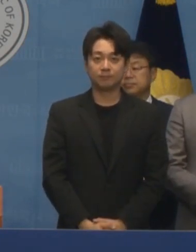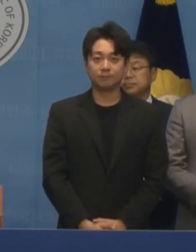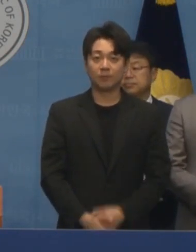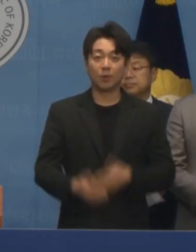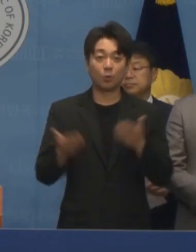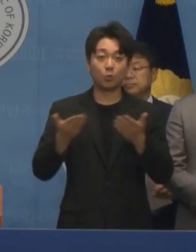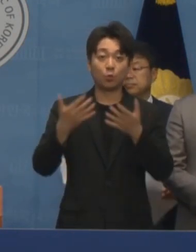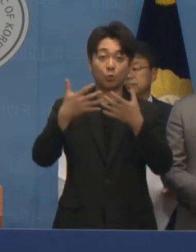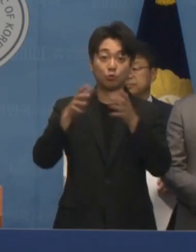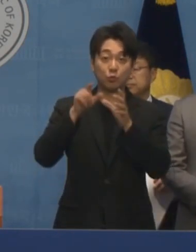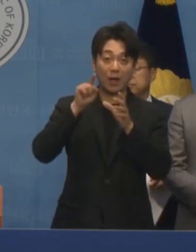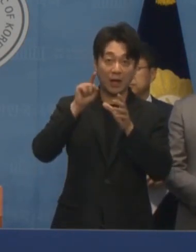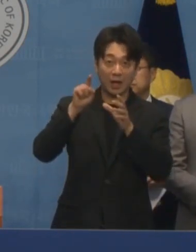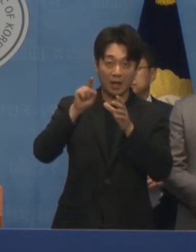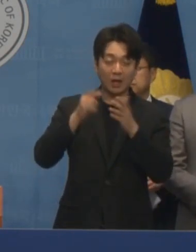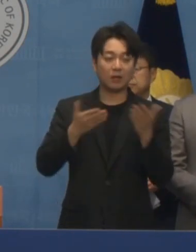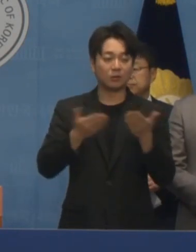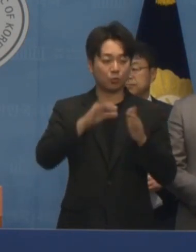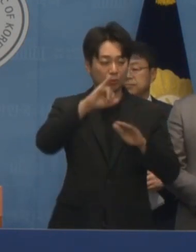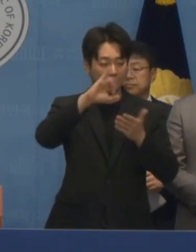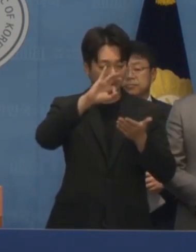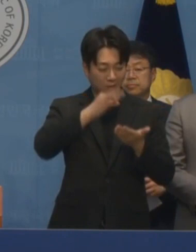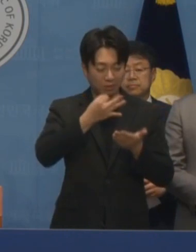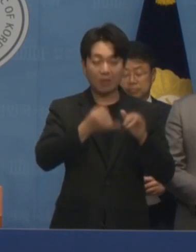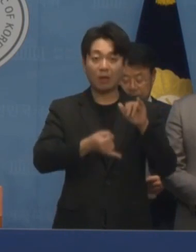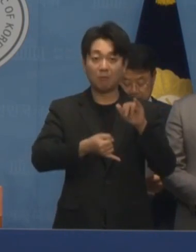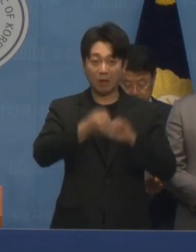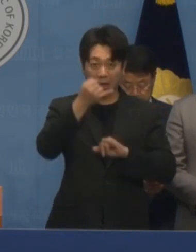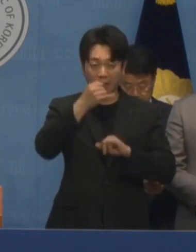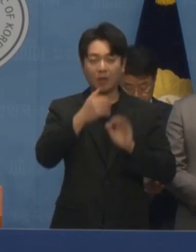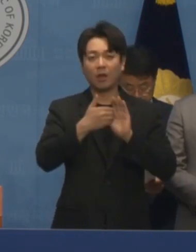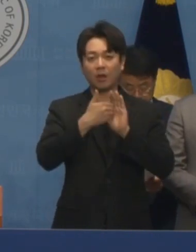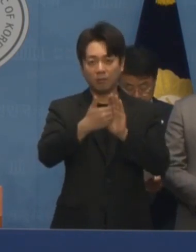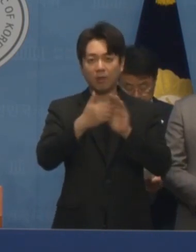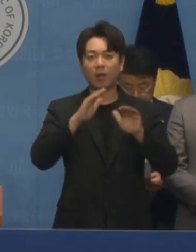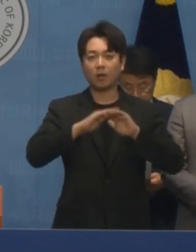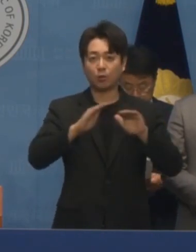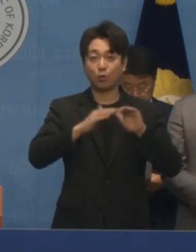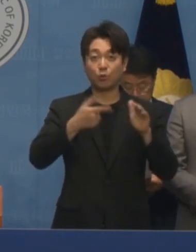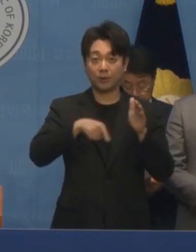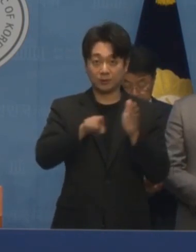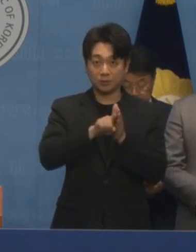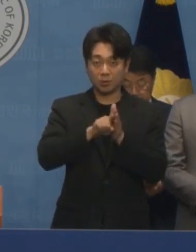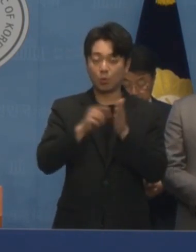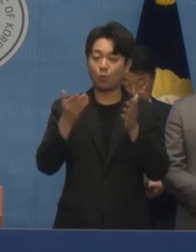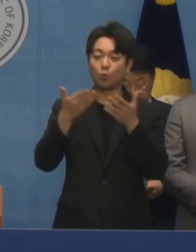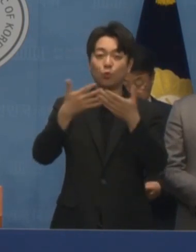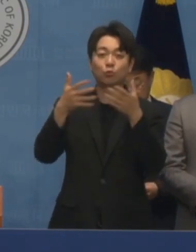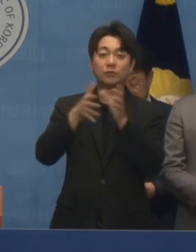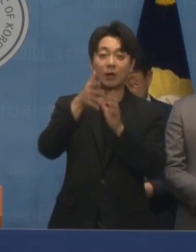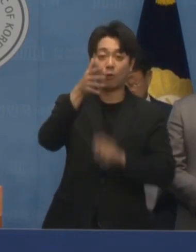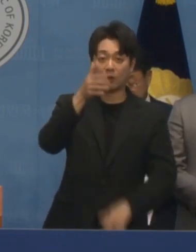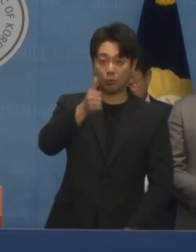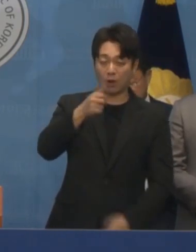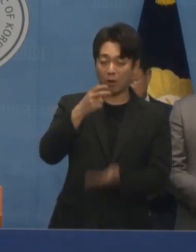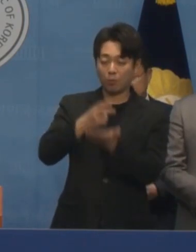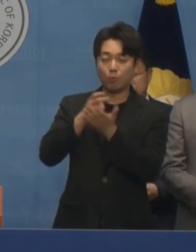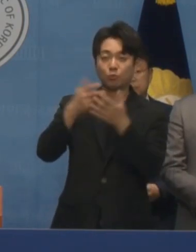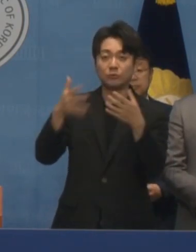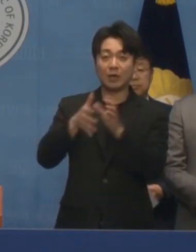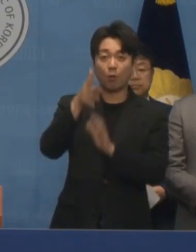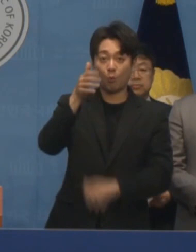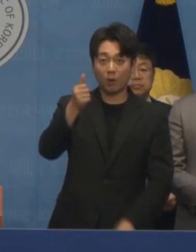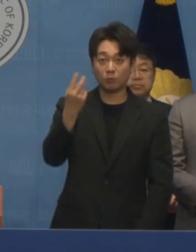고용노동부가 상습체불 근절 대책을 발표하고 고용노동부 장관과 법무부 장관이 임금체불 엄단 대국민